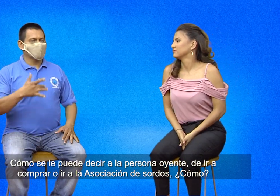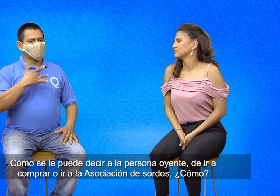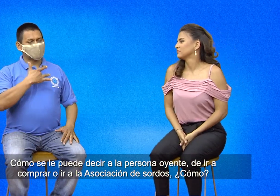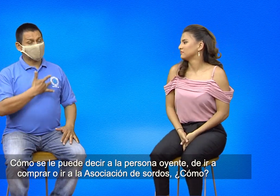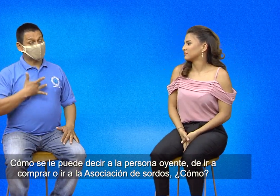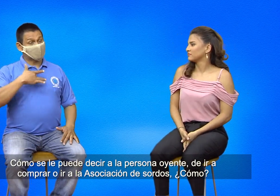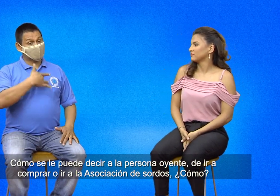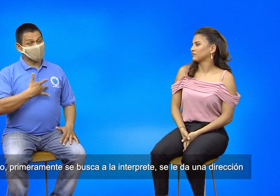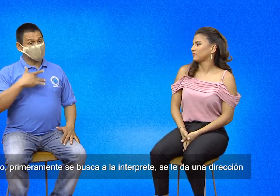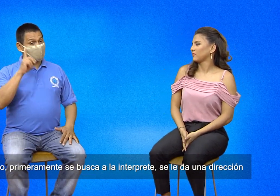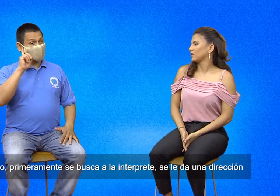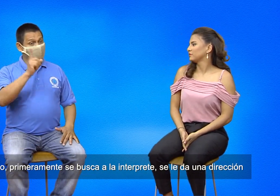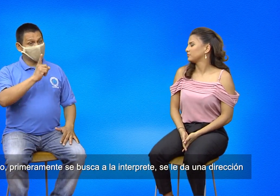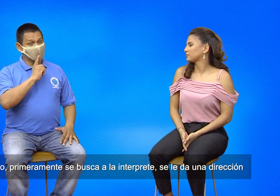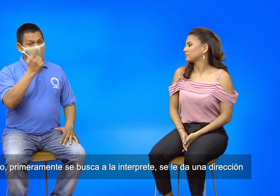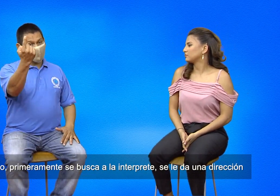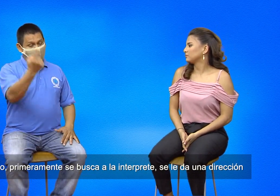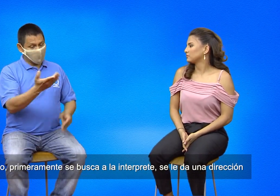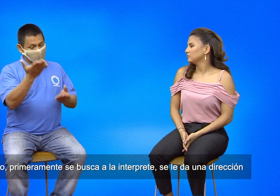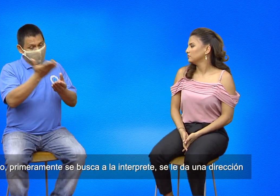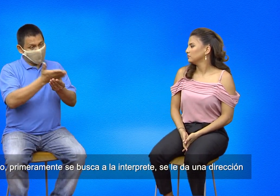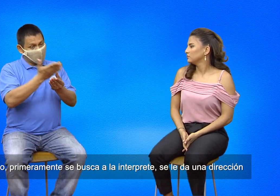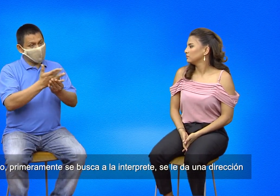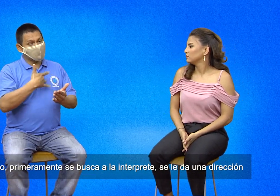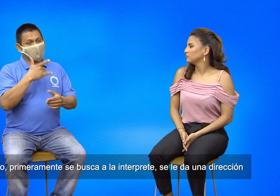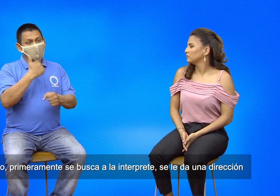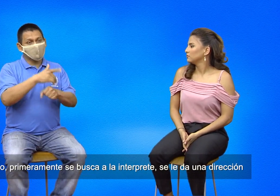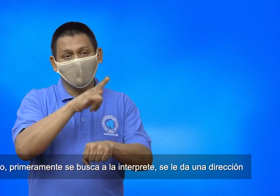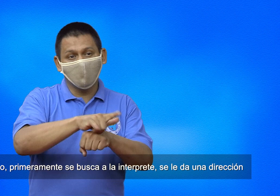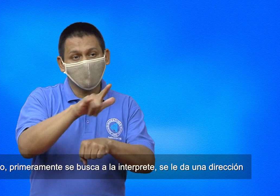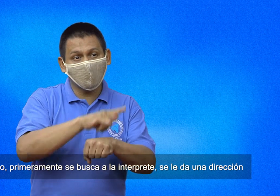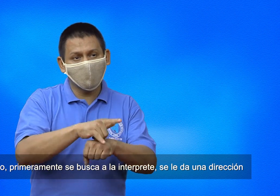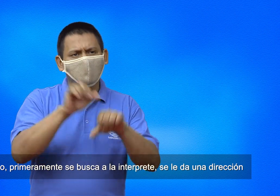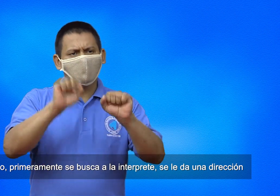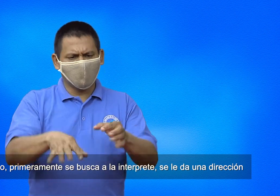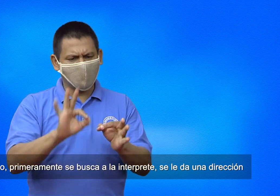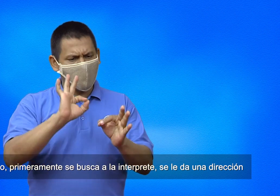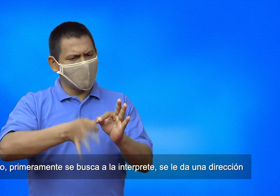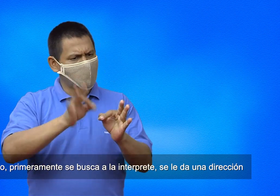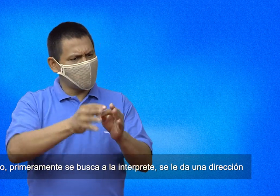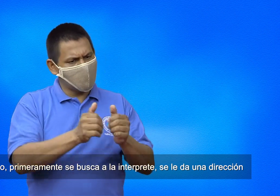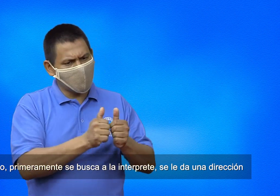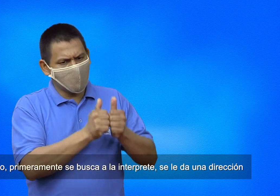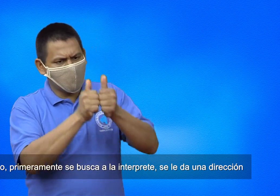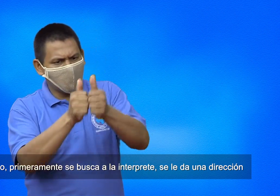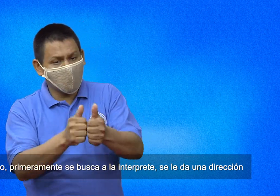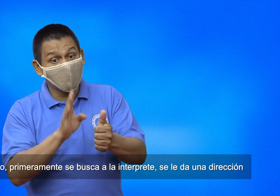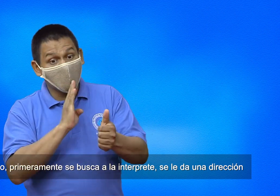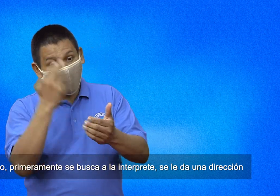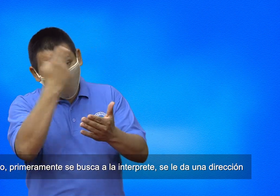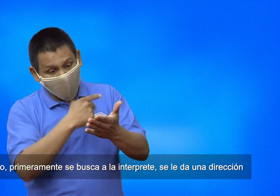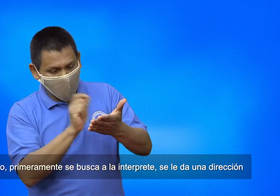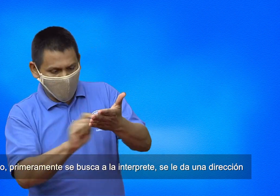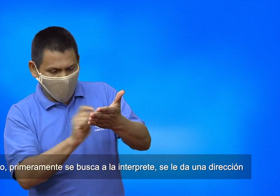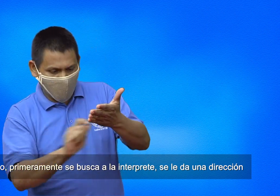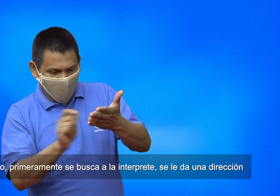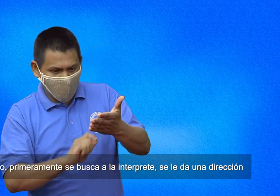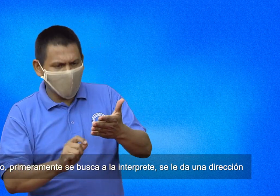como bueno primeramente se busca a la intérprete se le da una